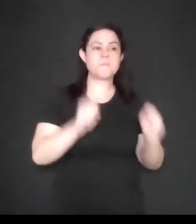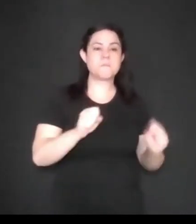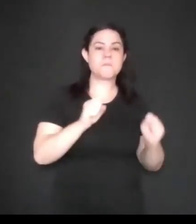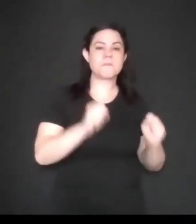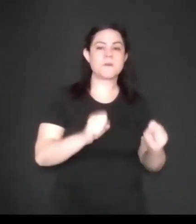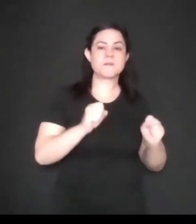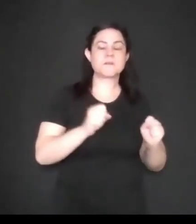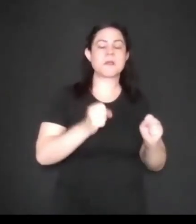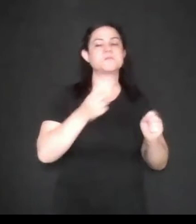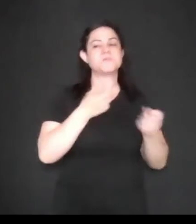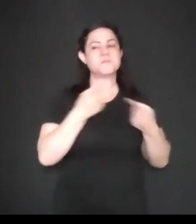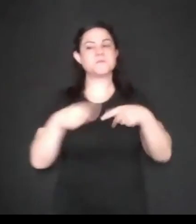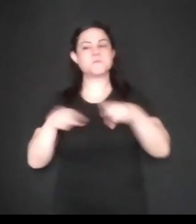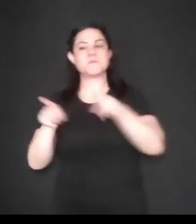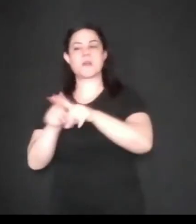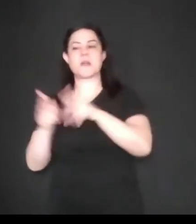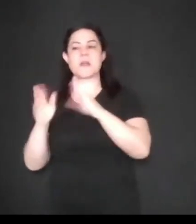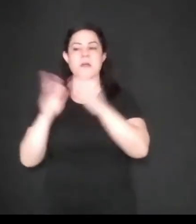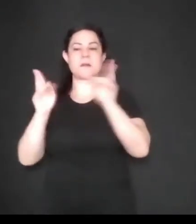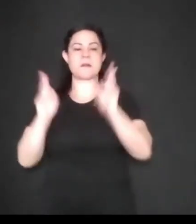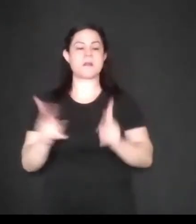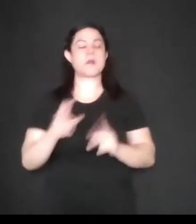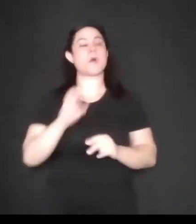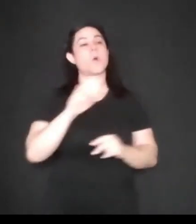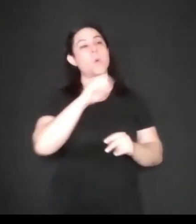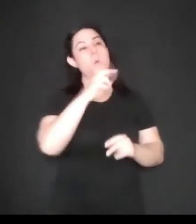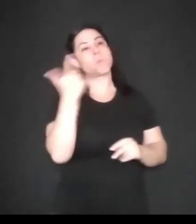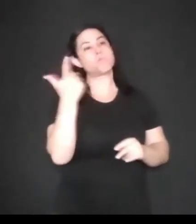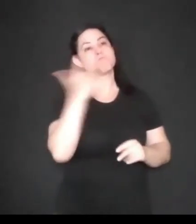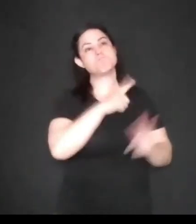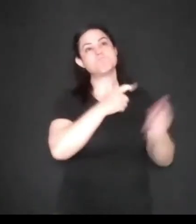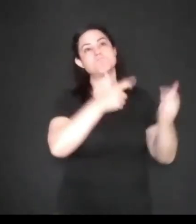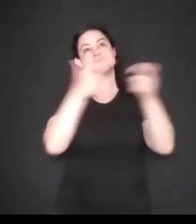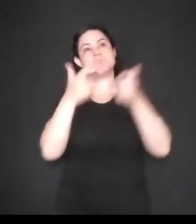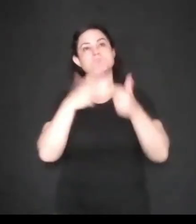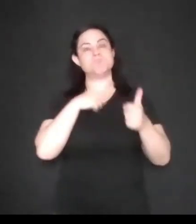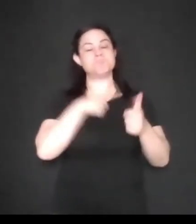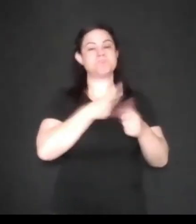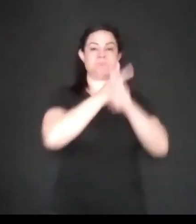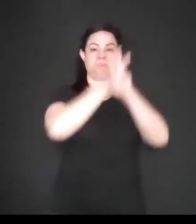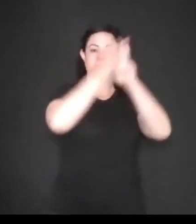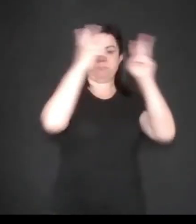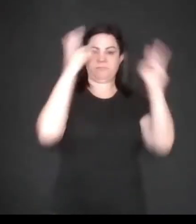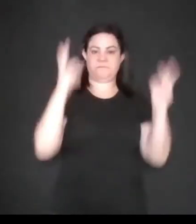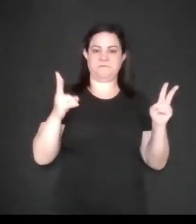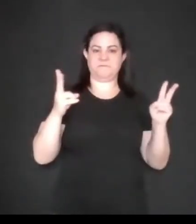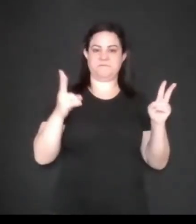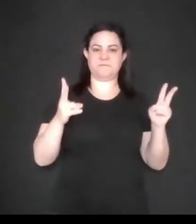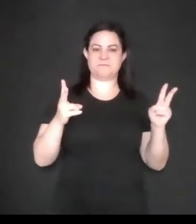paz, ou que guerreassem e tivessem a vitória. Ser propício